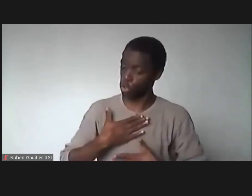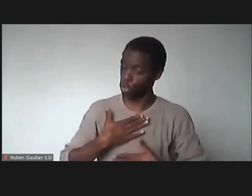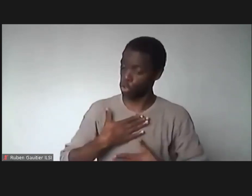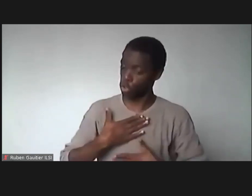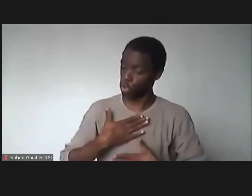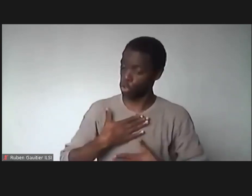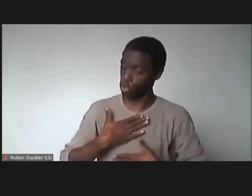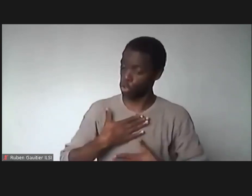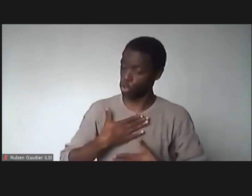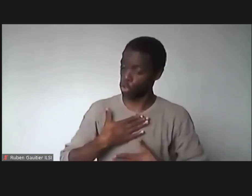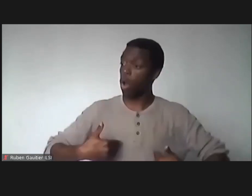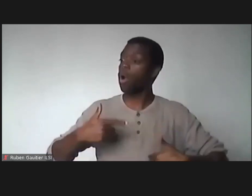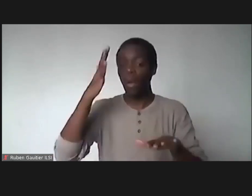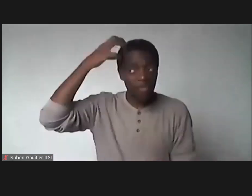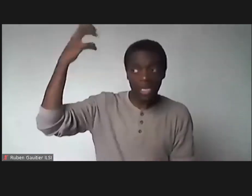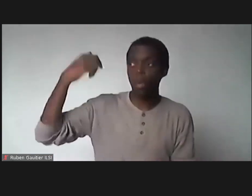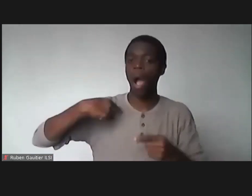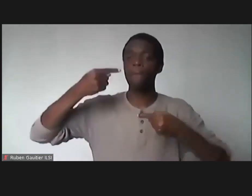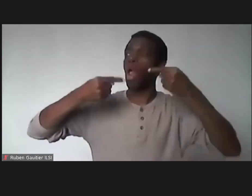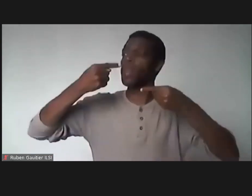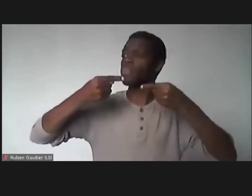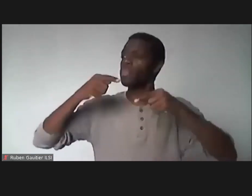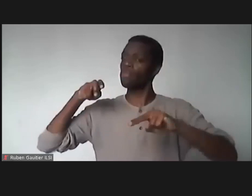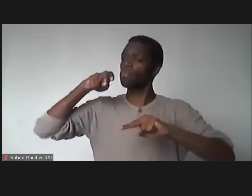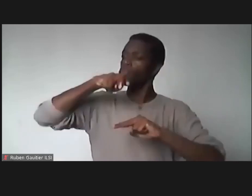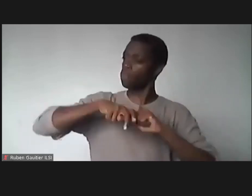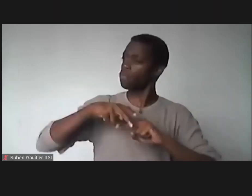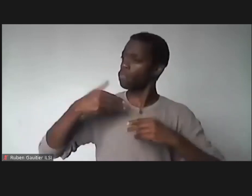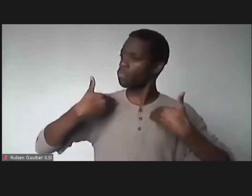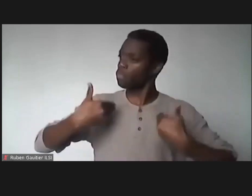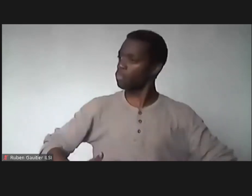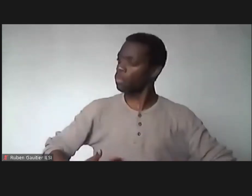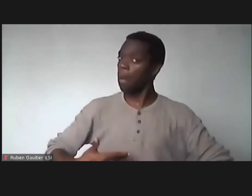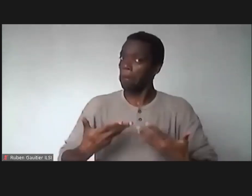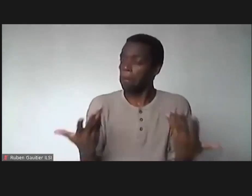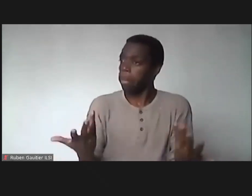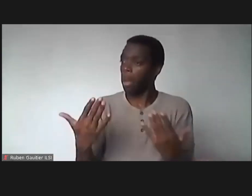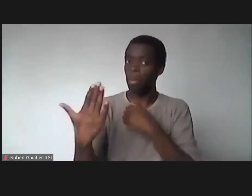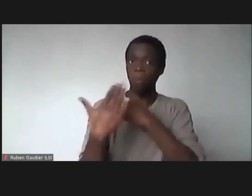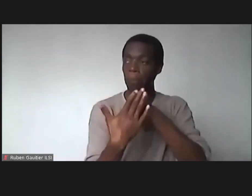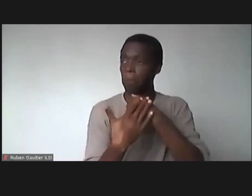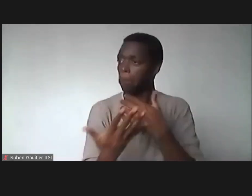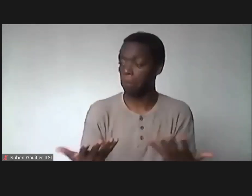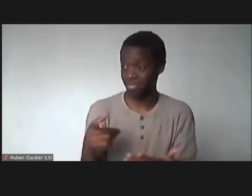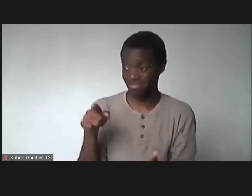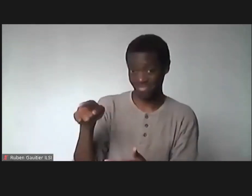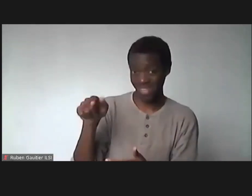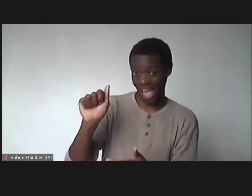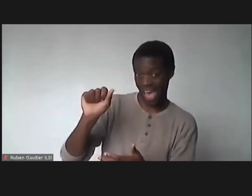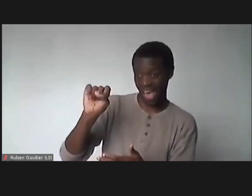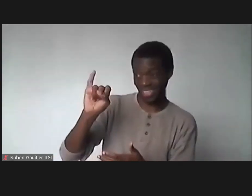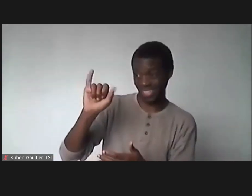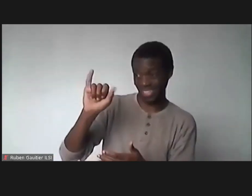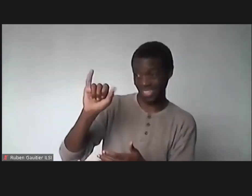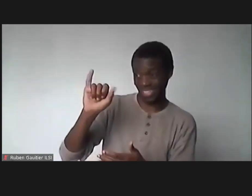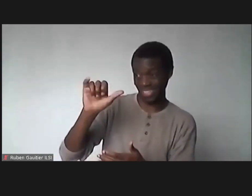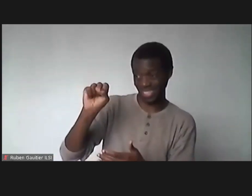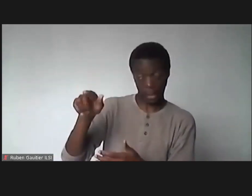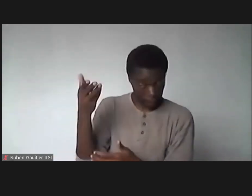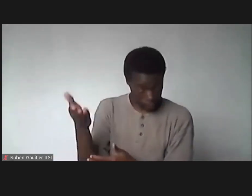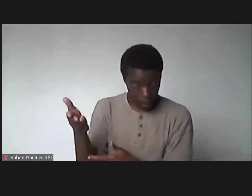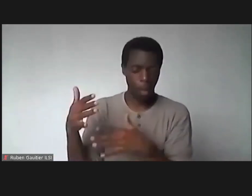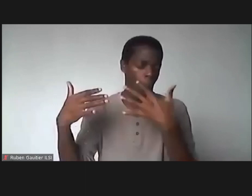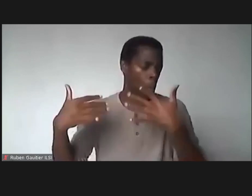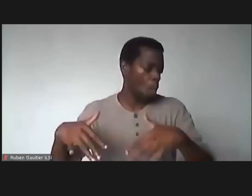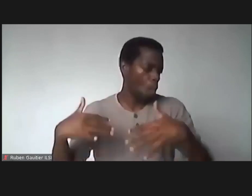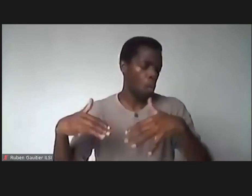Digo, desde ASIG, que tiene un prestigio bastante importante en nuestro país, sería muy interesante comenzar ese